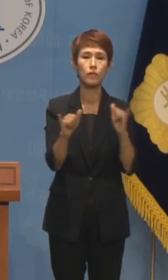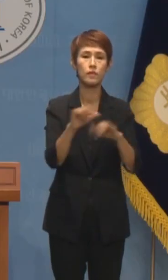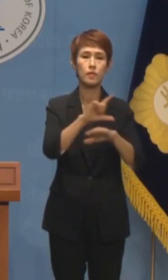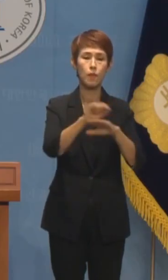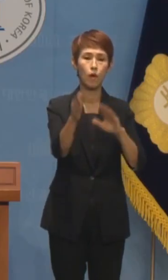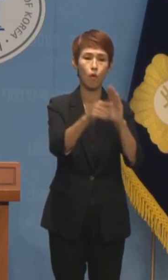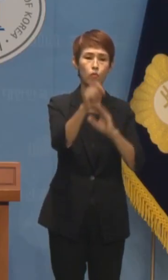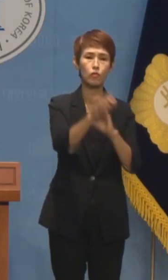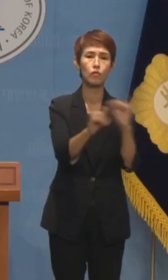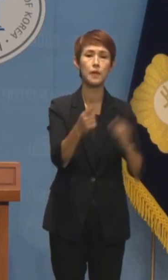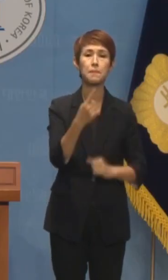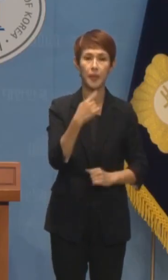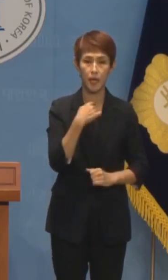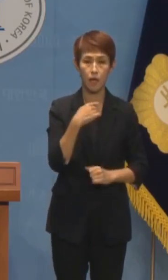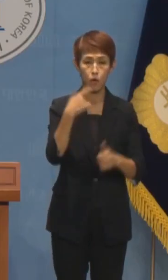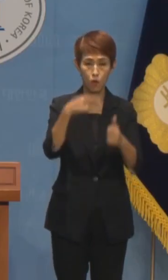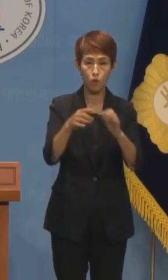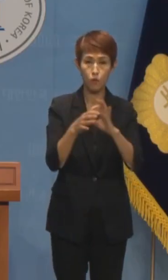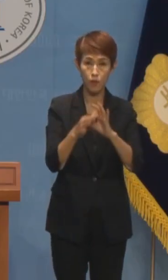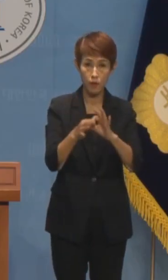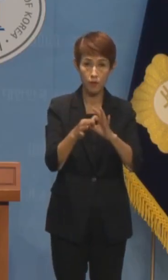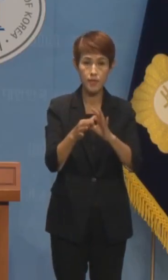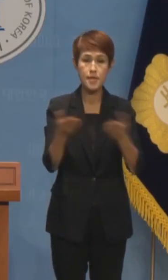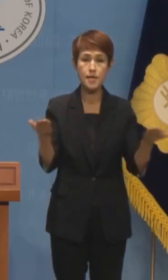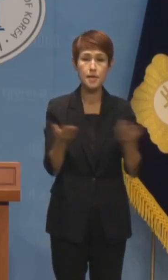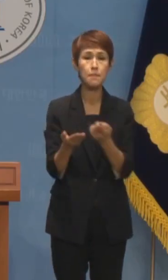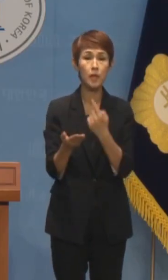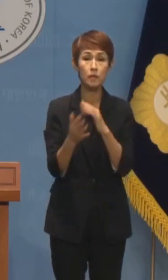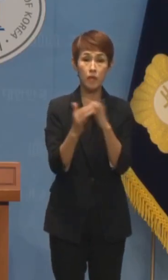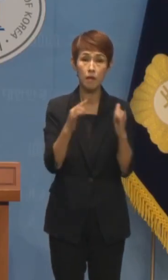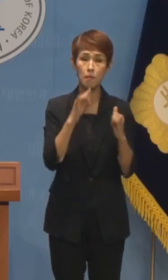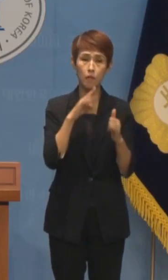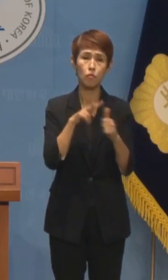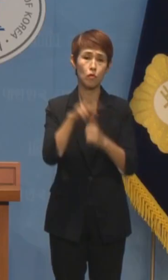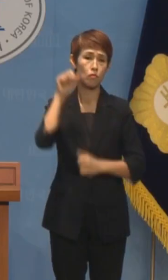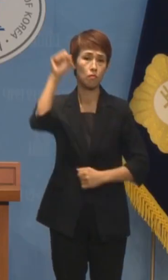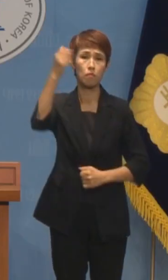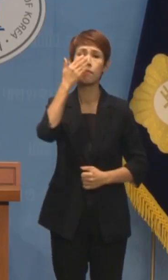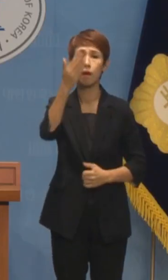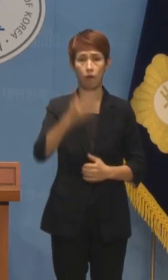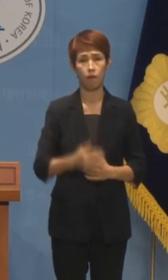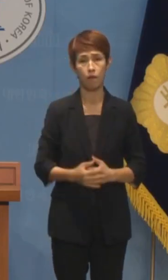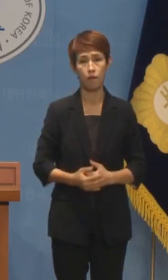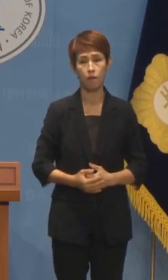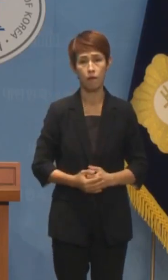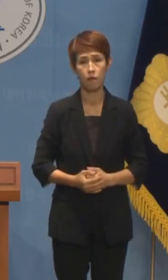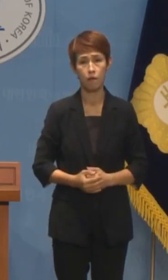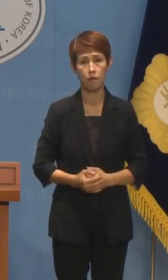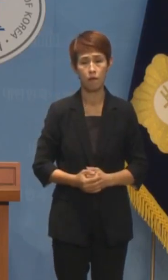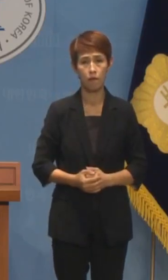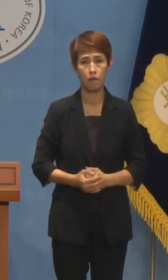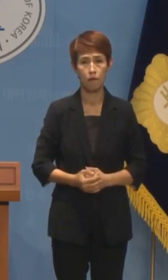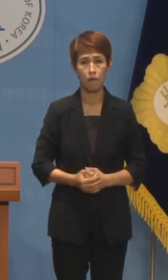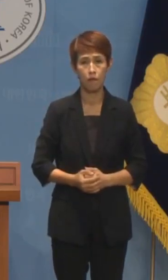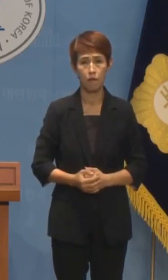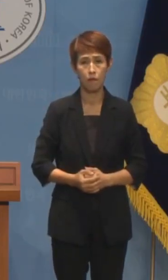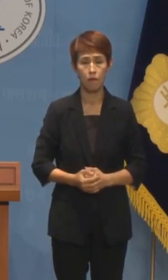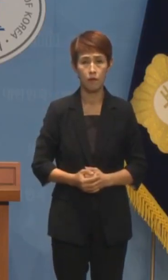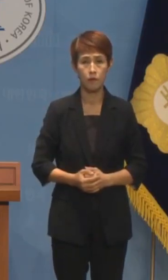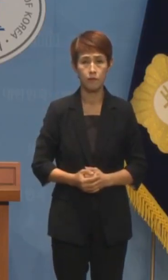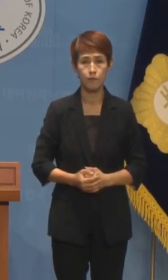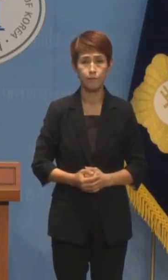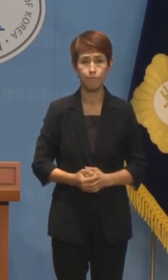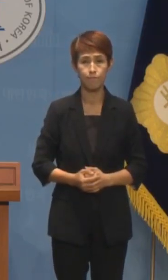지방공무원으로서 교육과 학예에 관한 사무에 종사했던 사람만 교육감 후보로 나갈 수 있도록 규정합니다. 저는